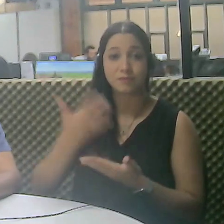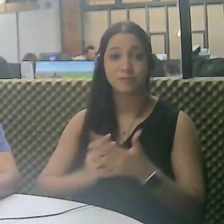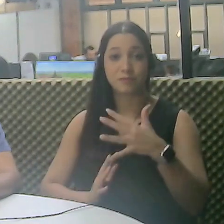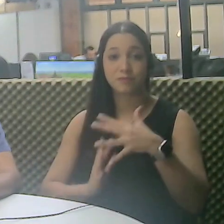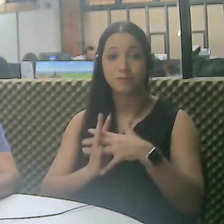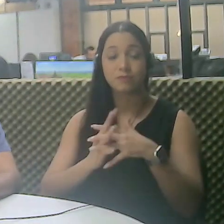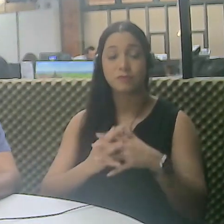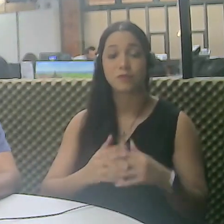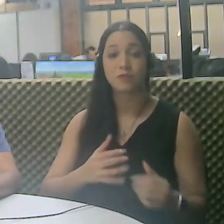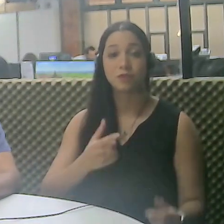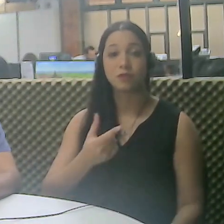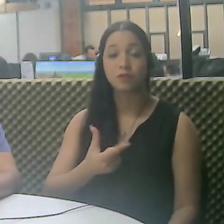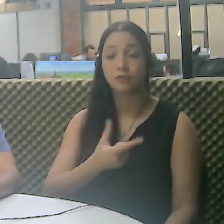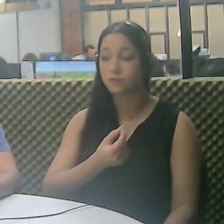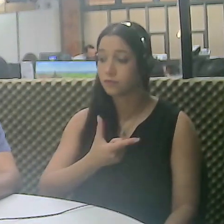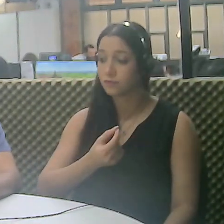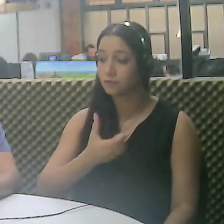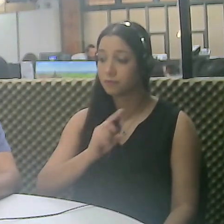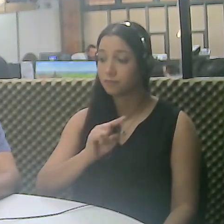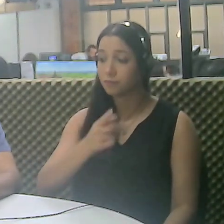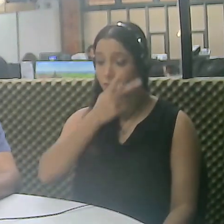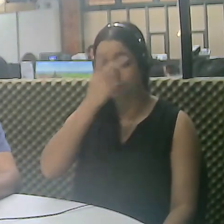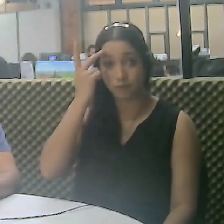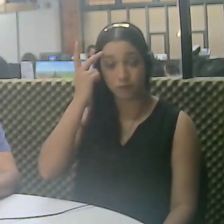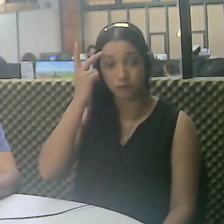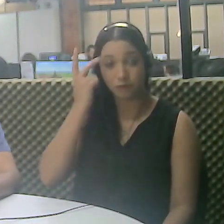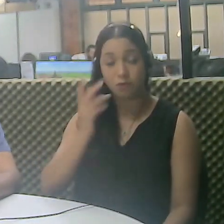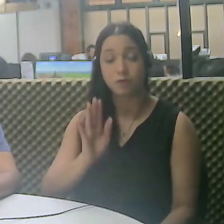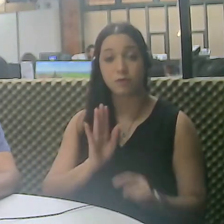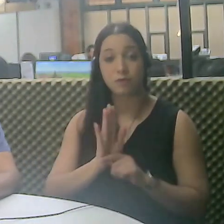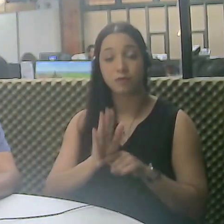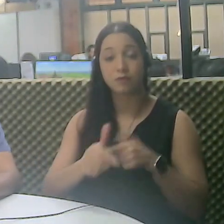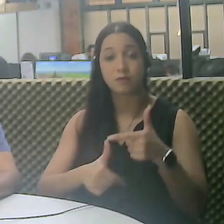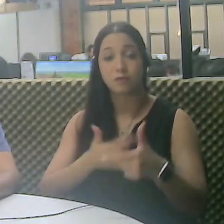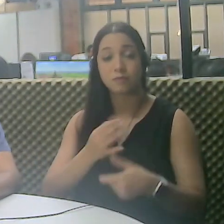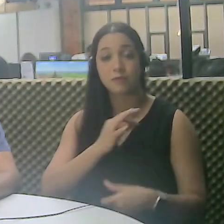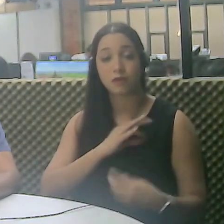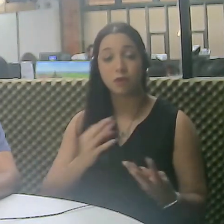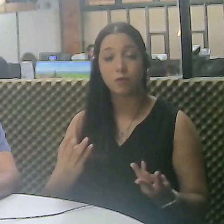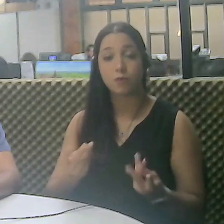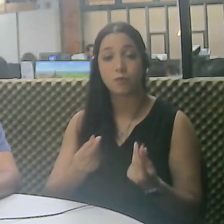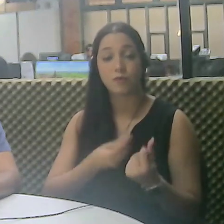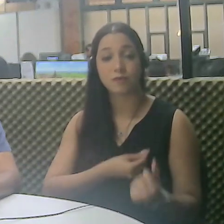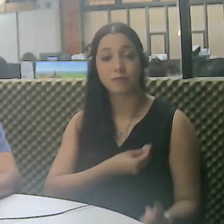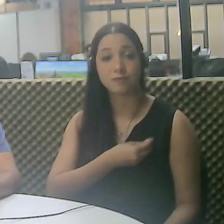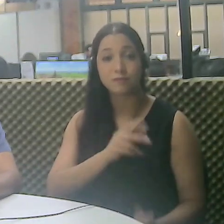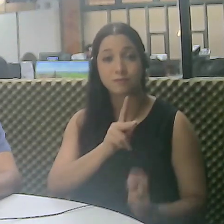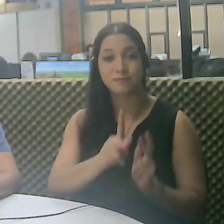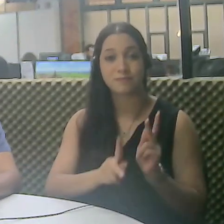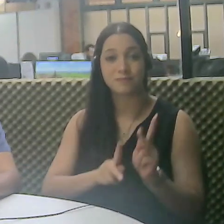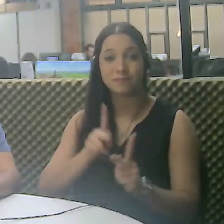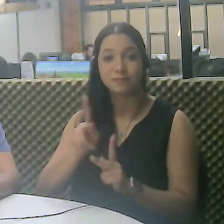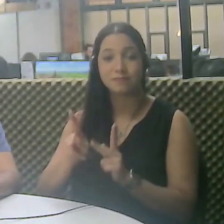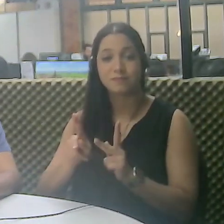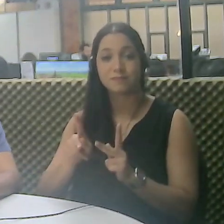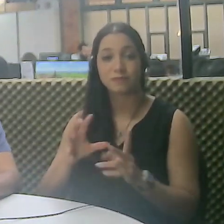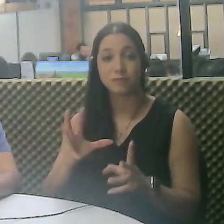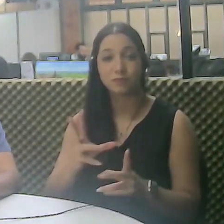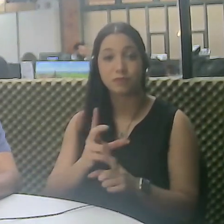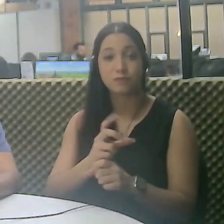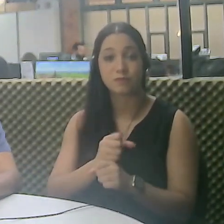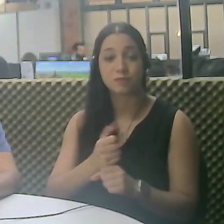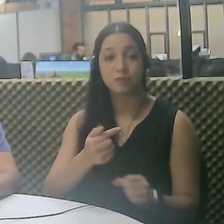mil pessoas capacitadas, auxiliando na promoção de renda, emprego e qualidade de vida à população. Deste quantitativo,